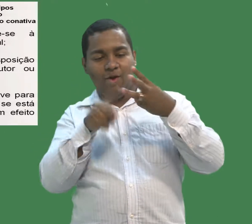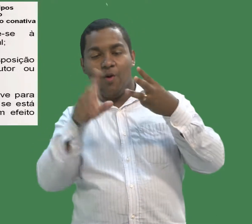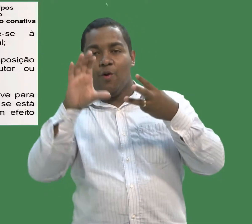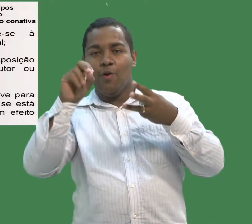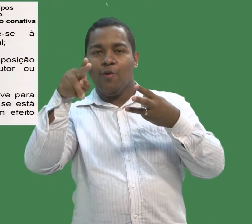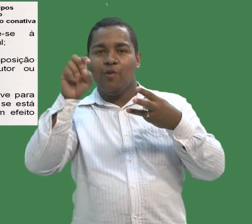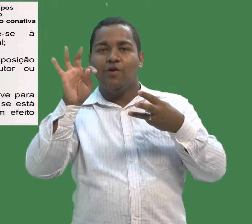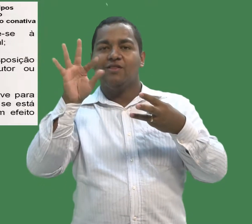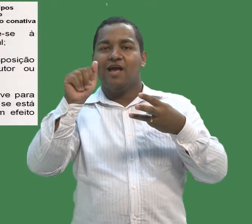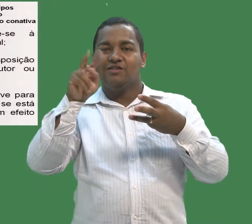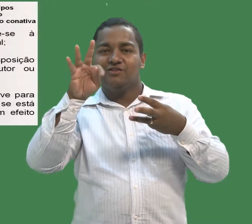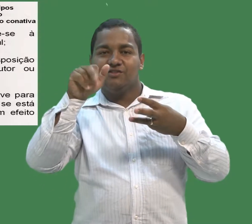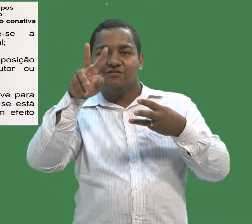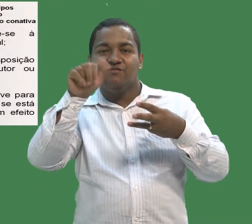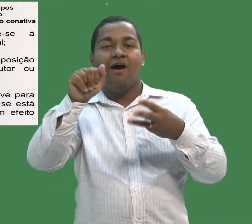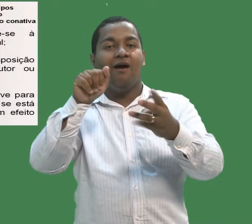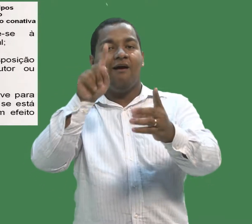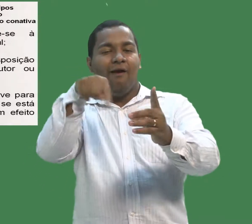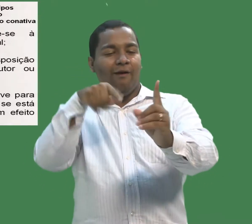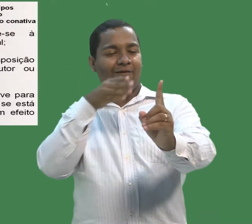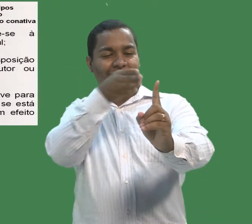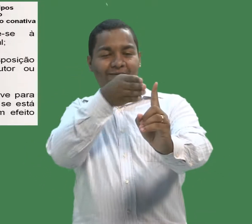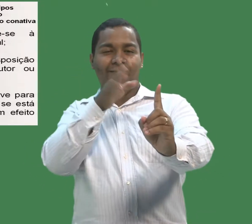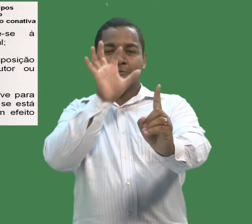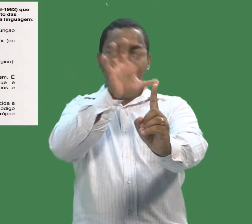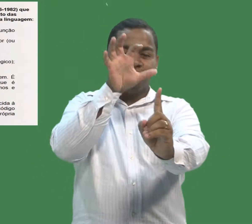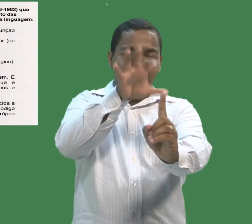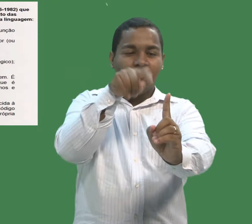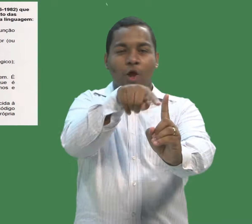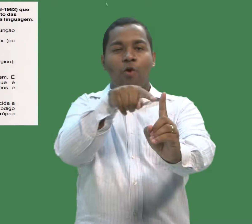ou para provocar algum efeito prático.